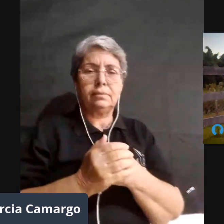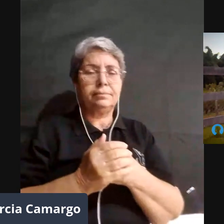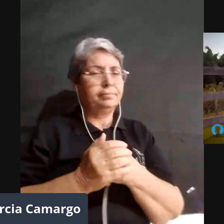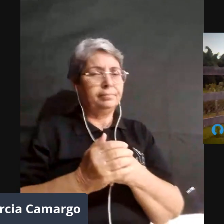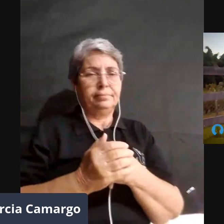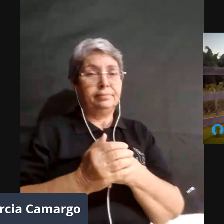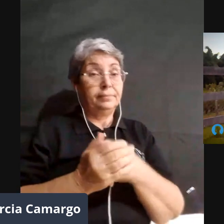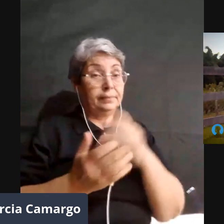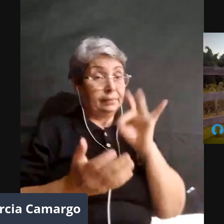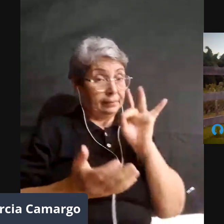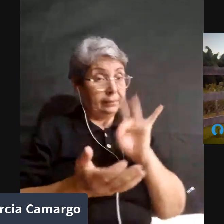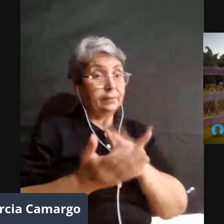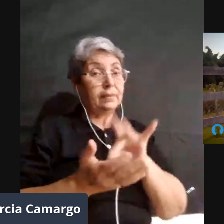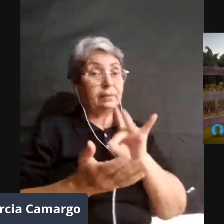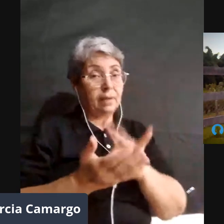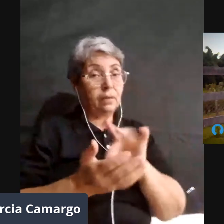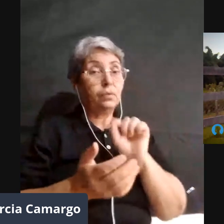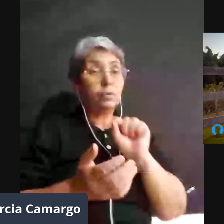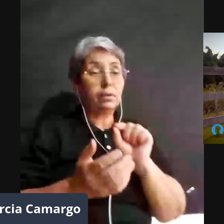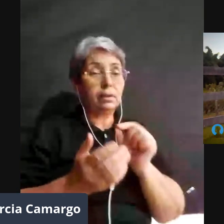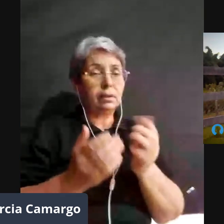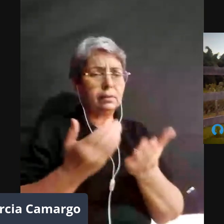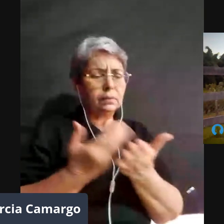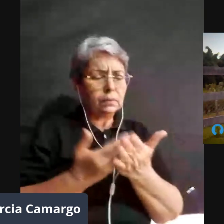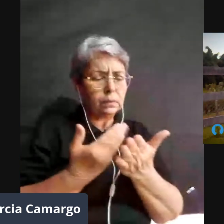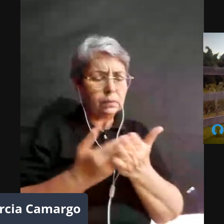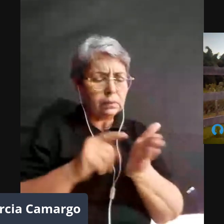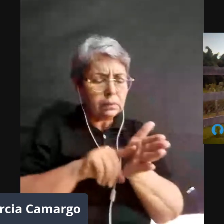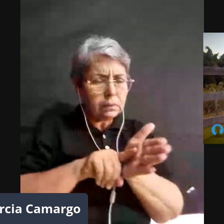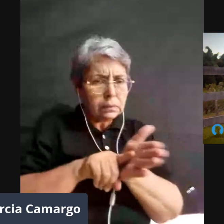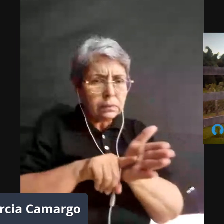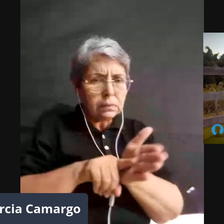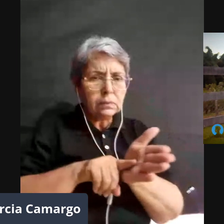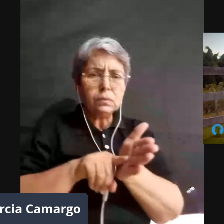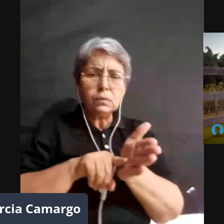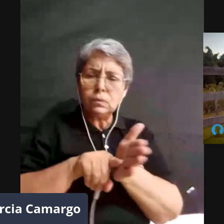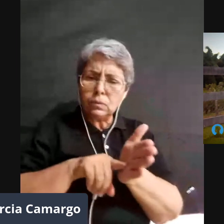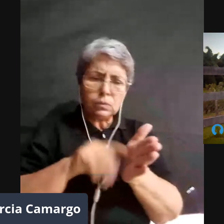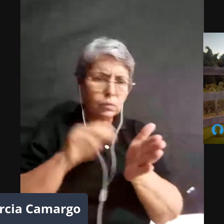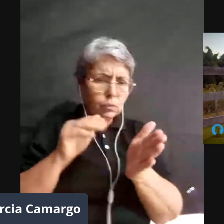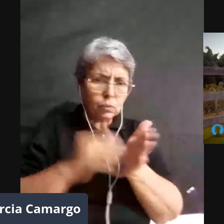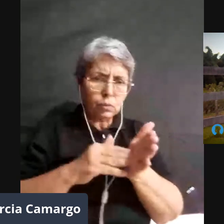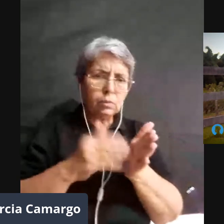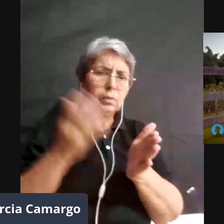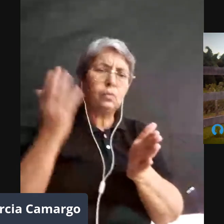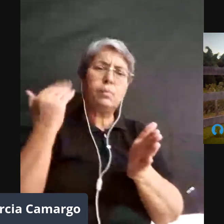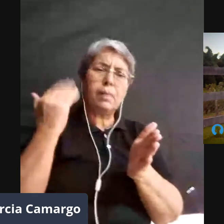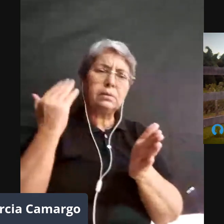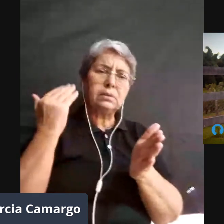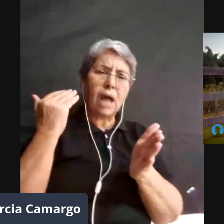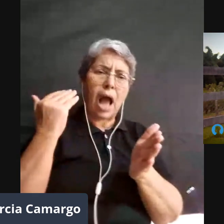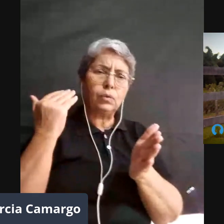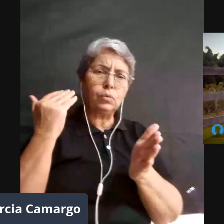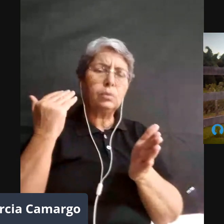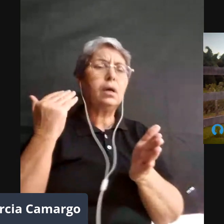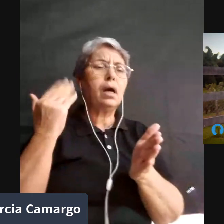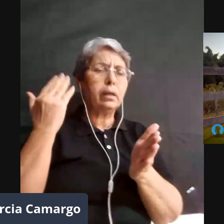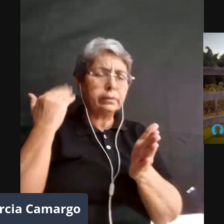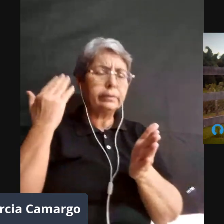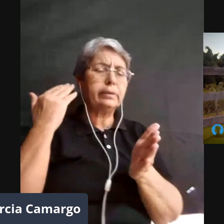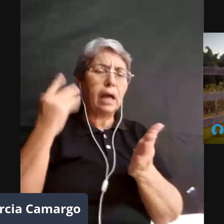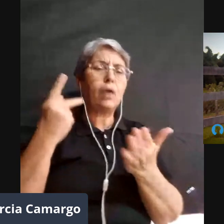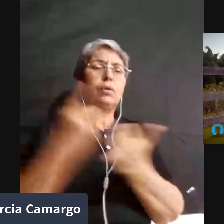reexame detalhado, seja doutrina teológica ou as afirmações sobre o que aconteceu na nossa história